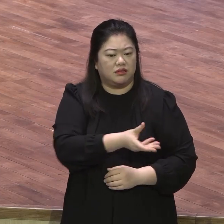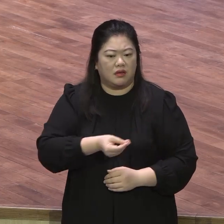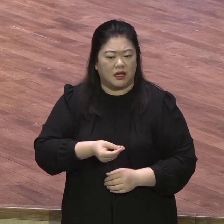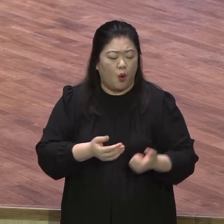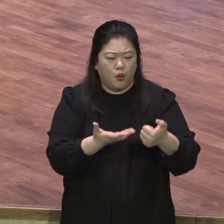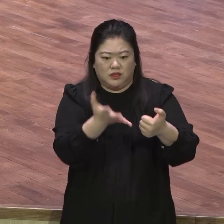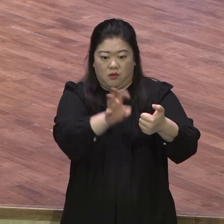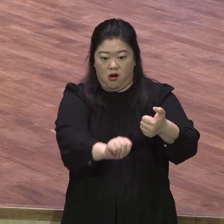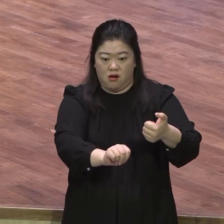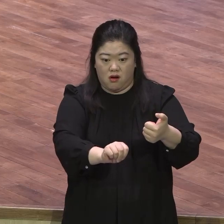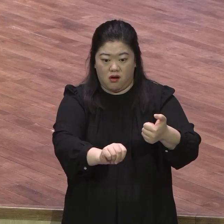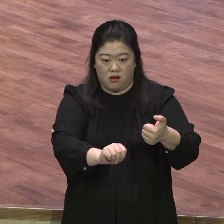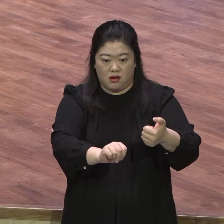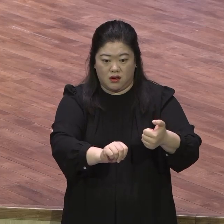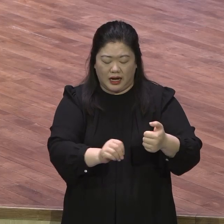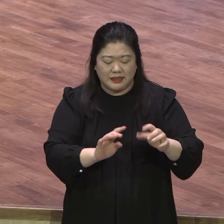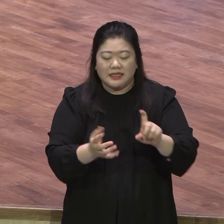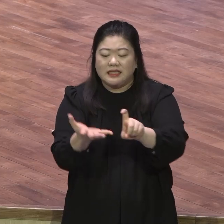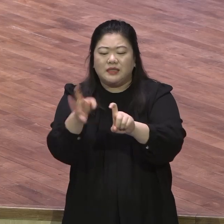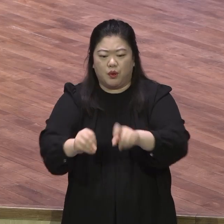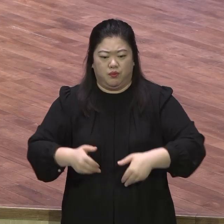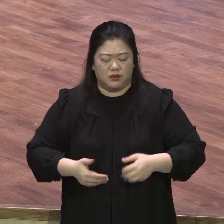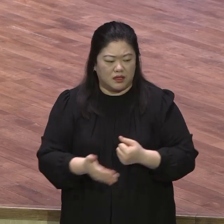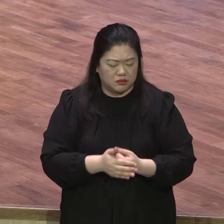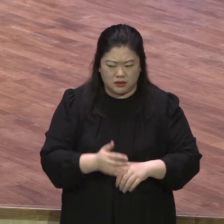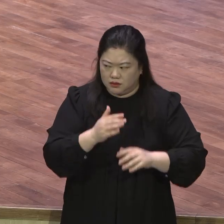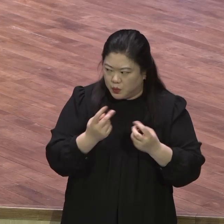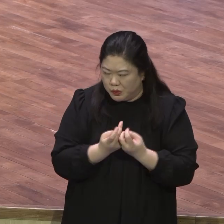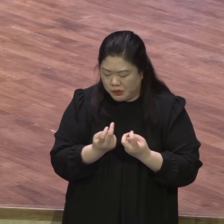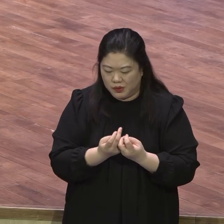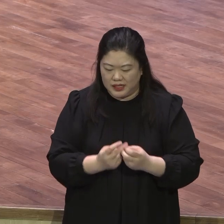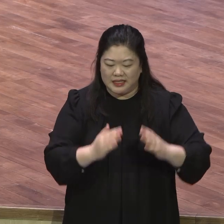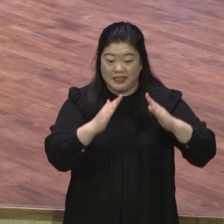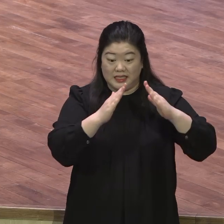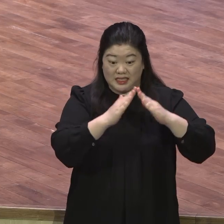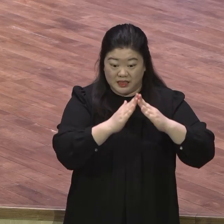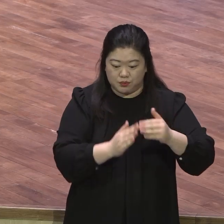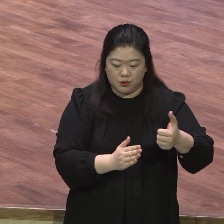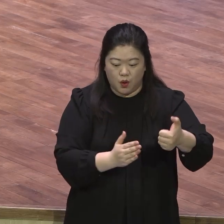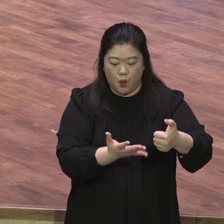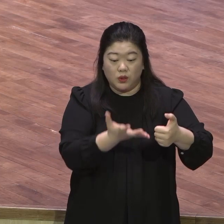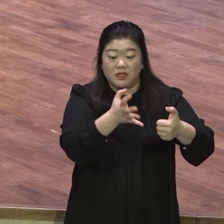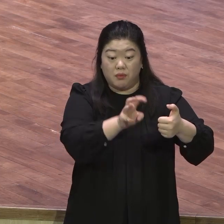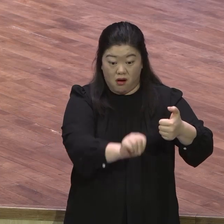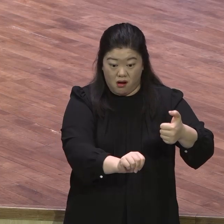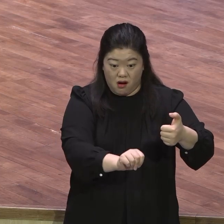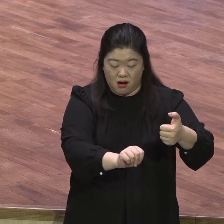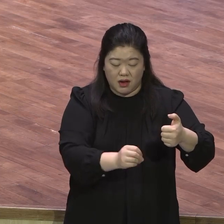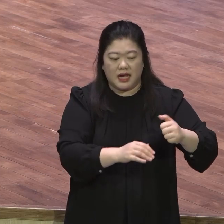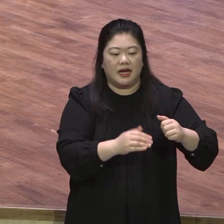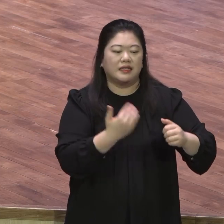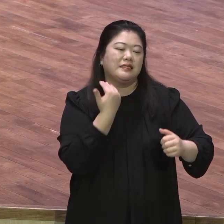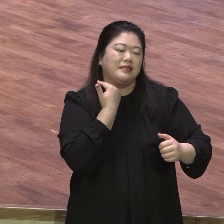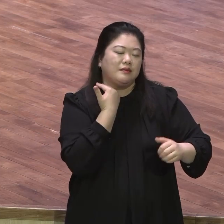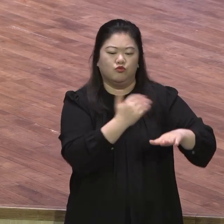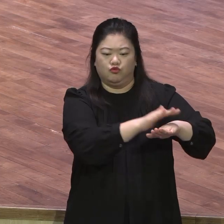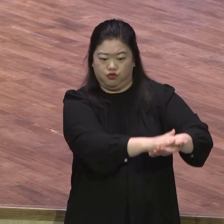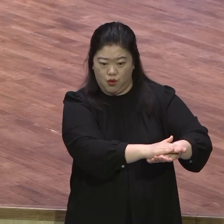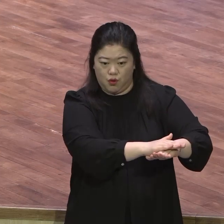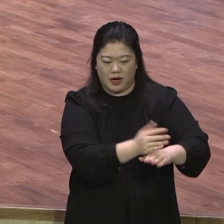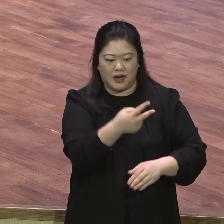50억 땅을 담보해가지고 빚을 내가지고 했는데 그 50억 땅이 200억 됐대요 간정했잖아요 우리 교회에 와서